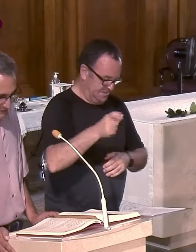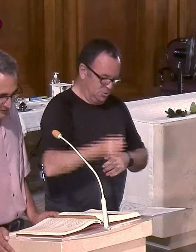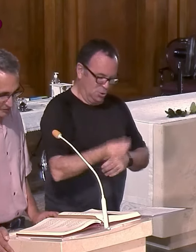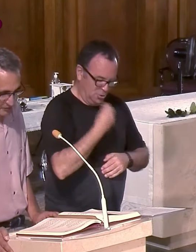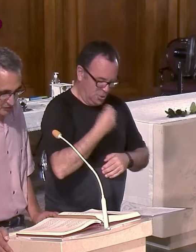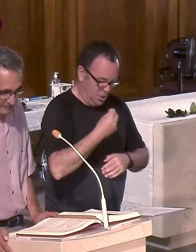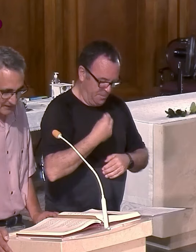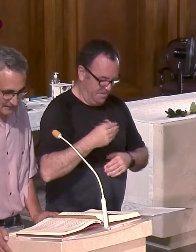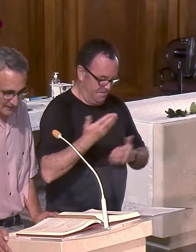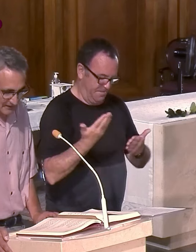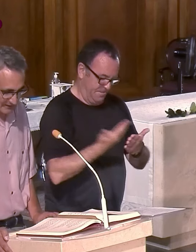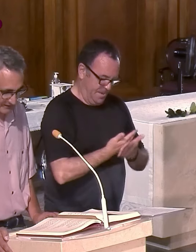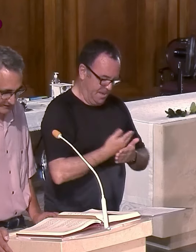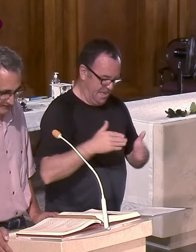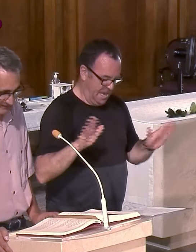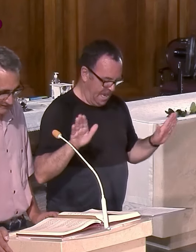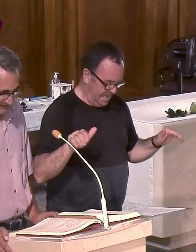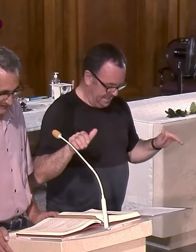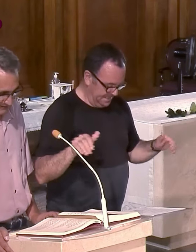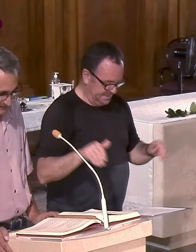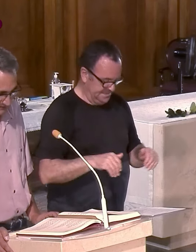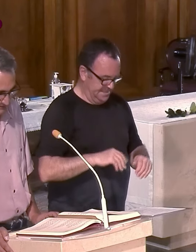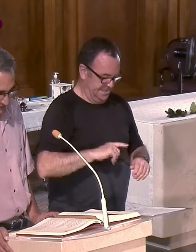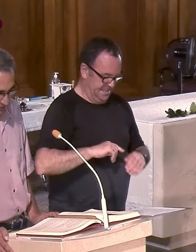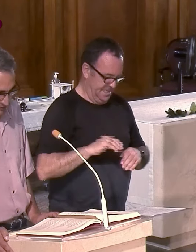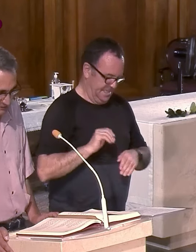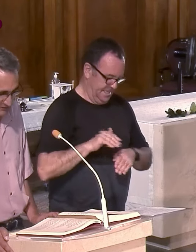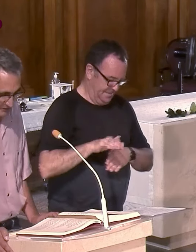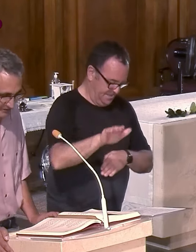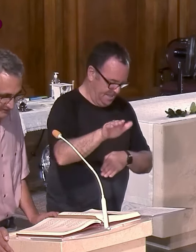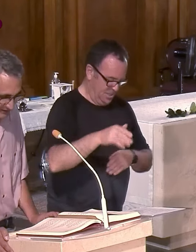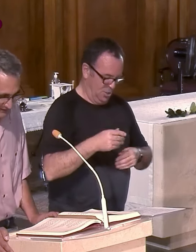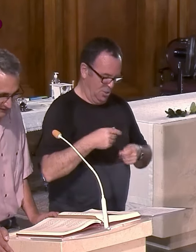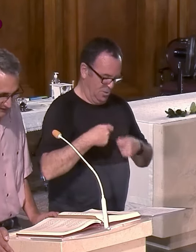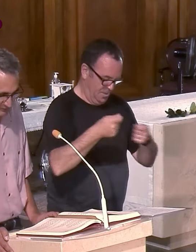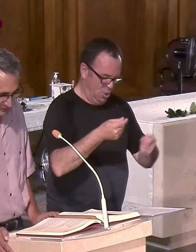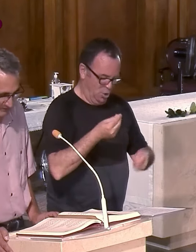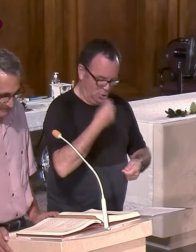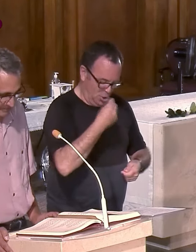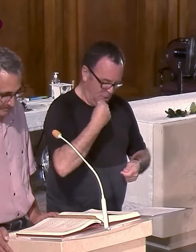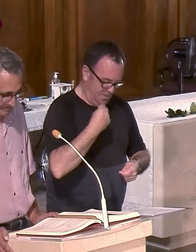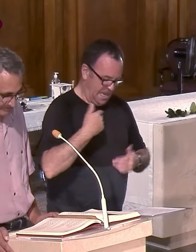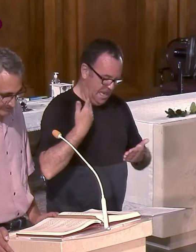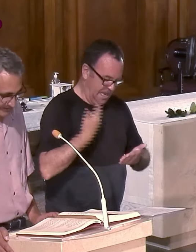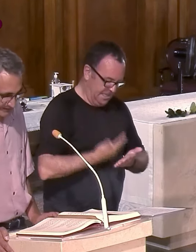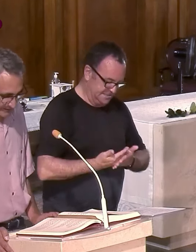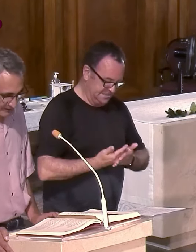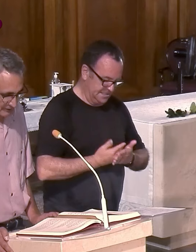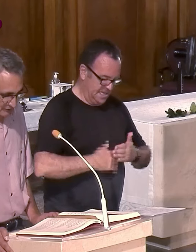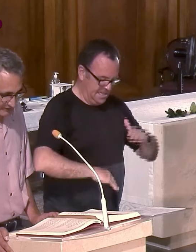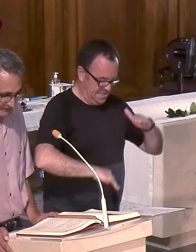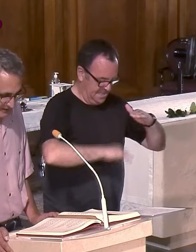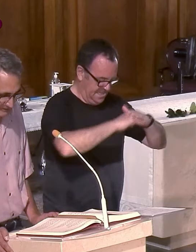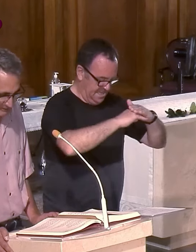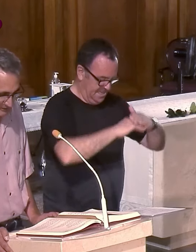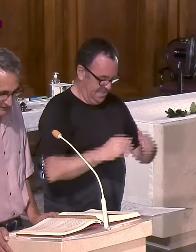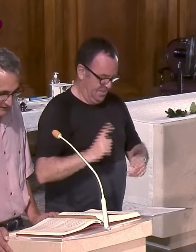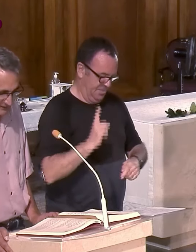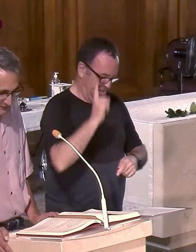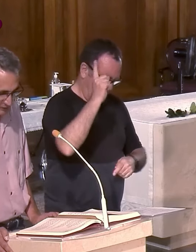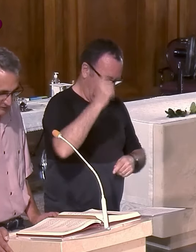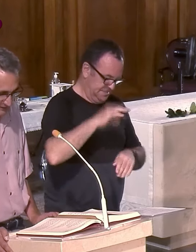El hombre comió pan de ángeles, les mandó provisiones hasta la altura, les hizo entrar